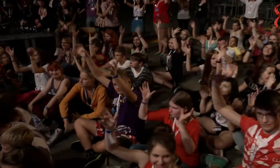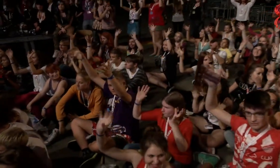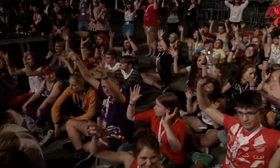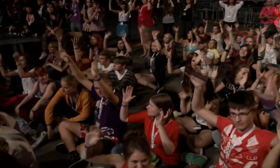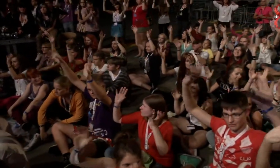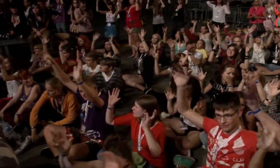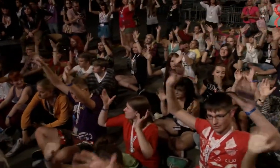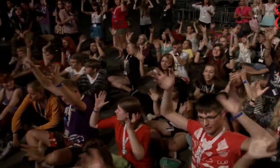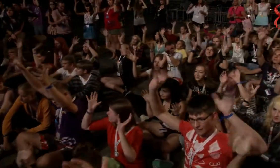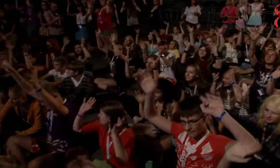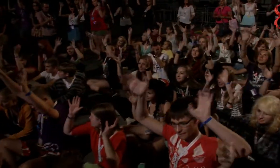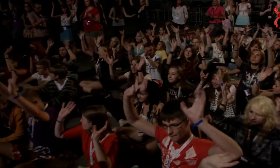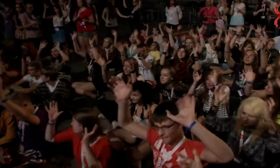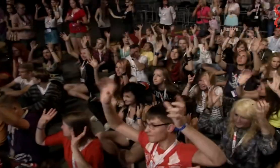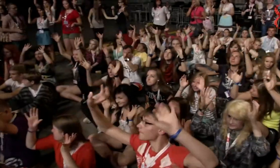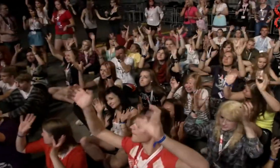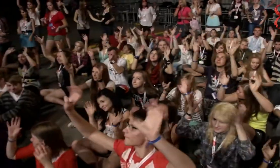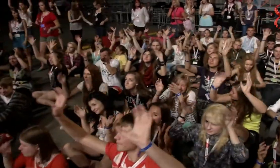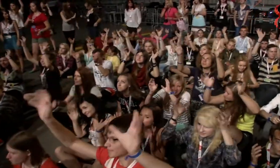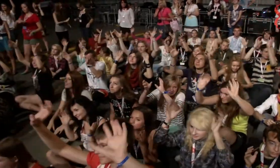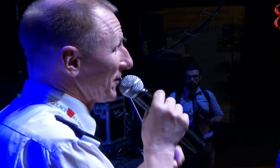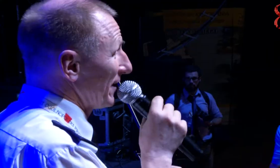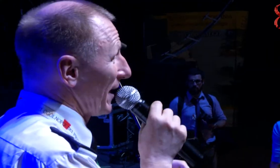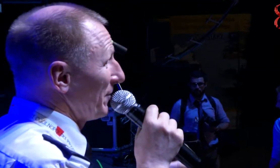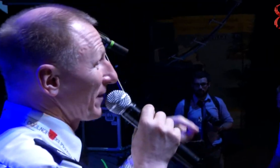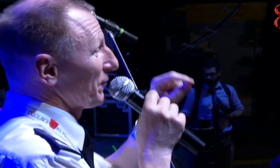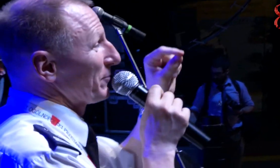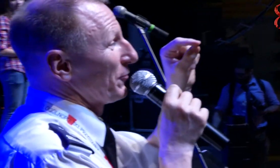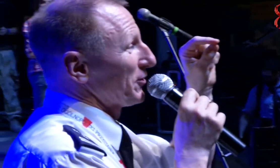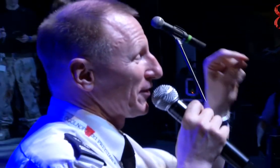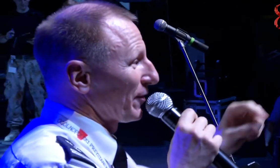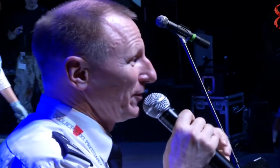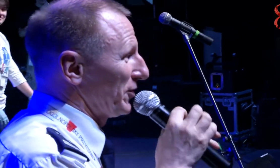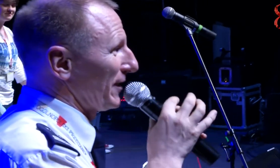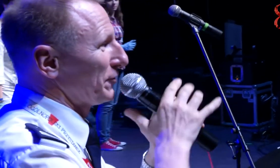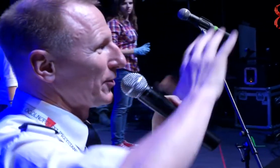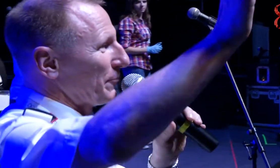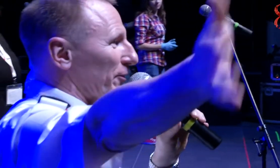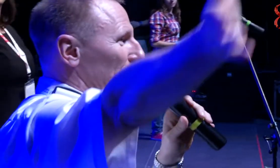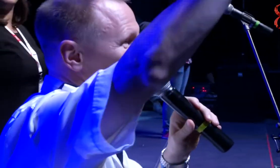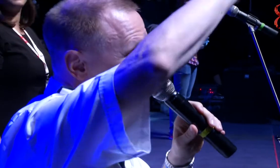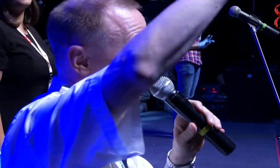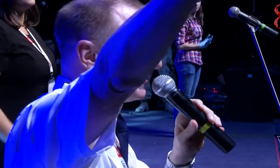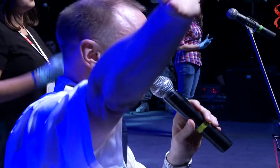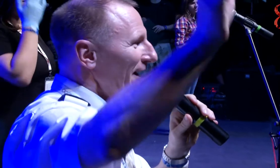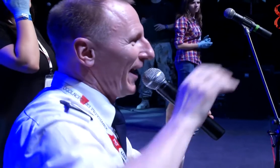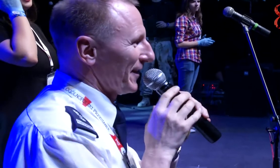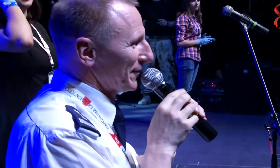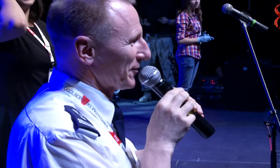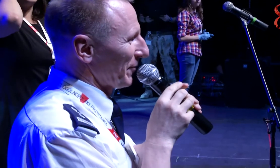w języku migowym. No jestem bardzo zachwycony wieloma względami. Bardzo wam dziękuję, że to zrobiliście. Znaliśmy do tej pory tylko pobujajmy, a teraz już